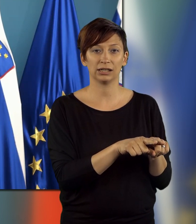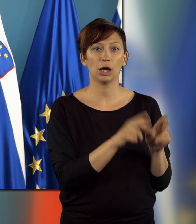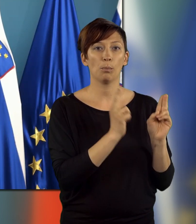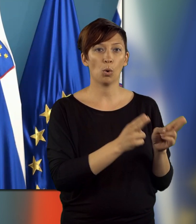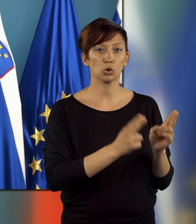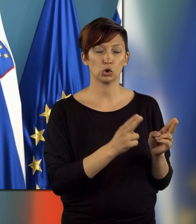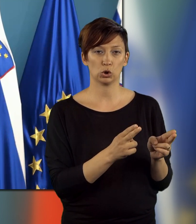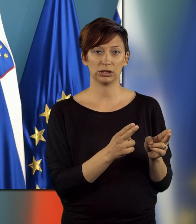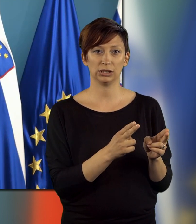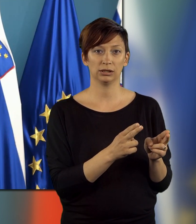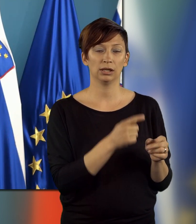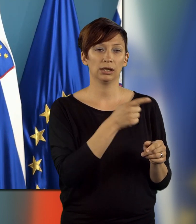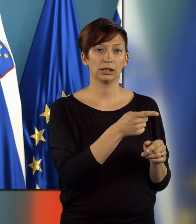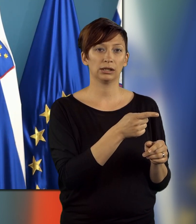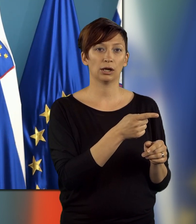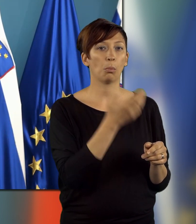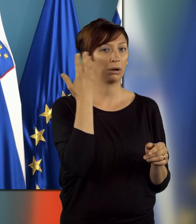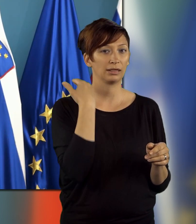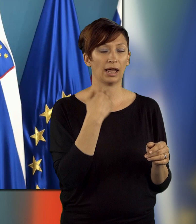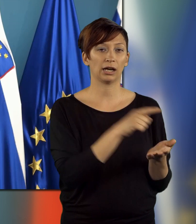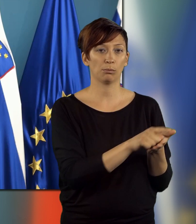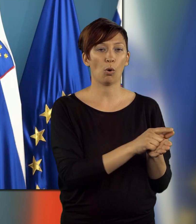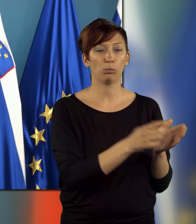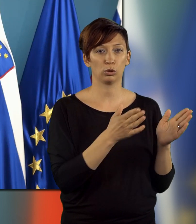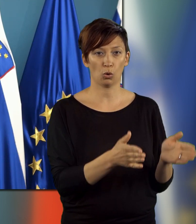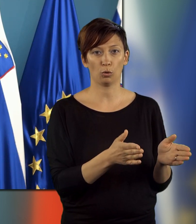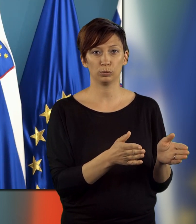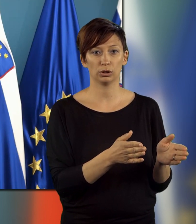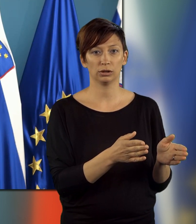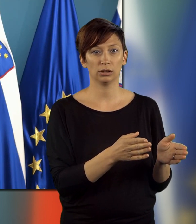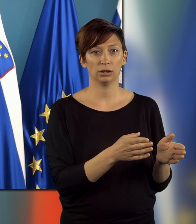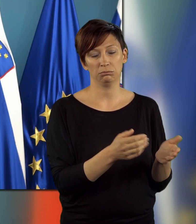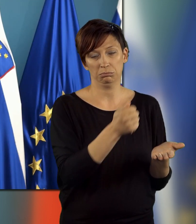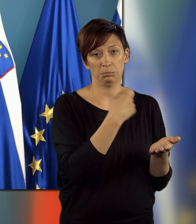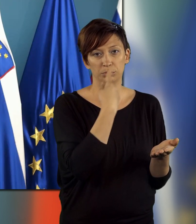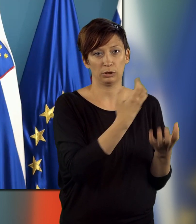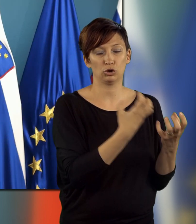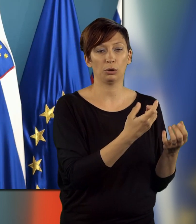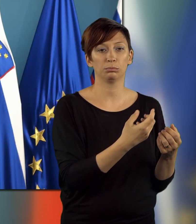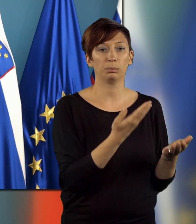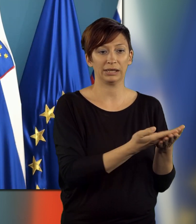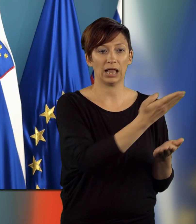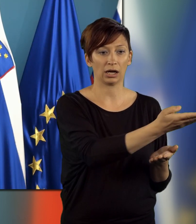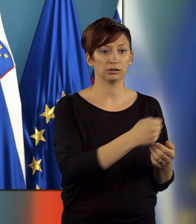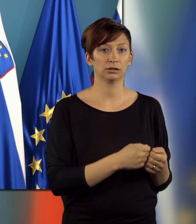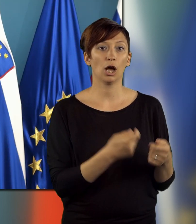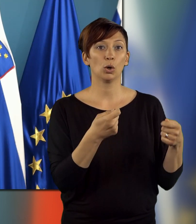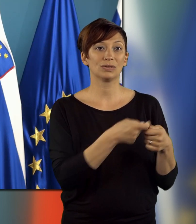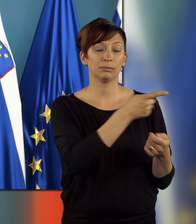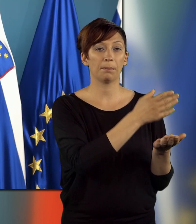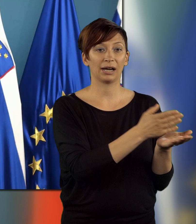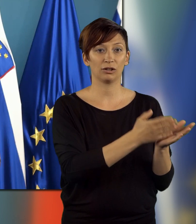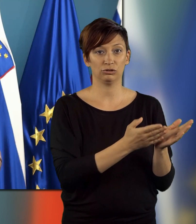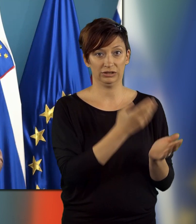enakih možnosti, ki jih je v preteklem obdobju izpostavil. V zvezi z temi